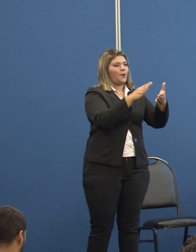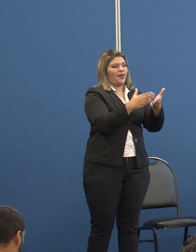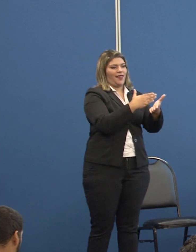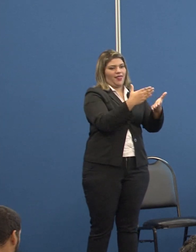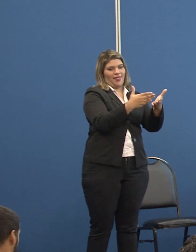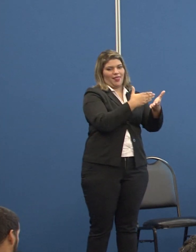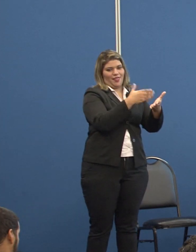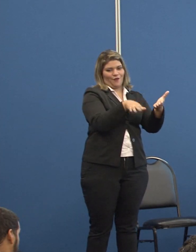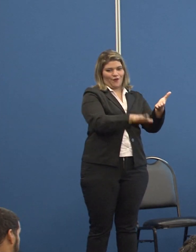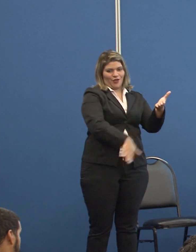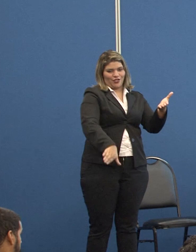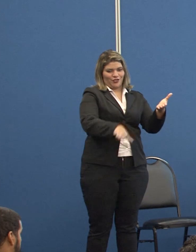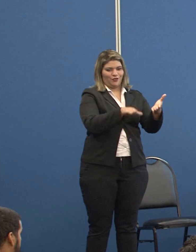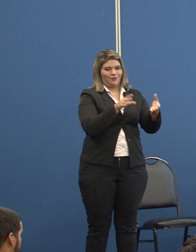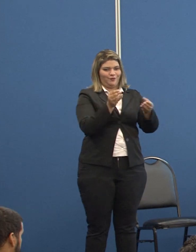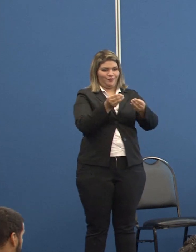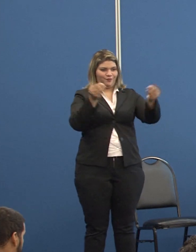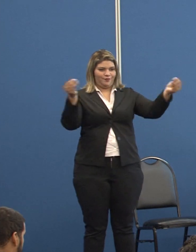livro infantil.